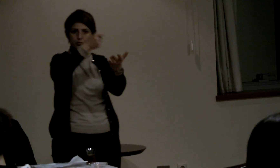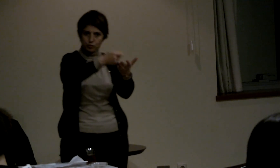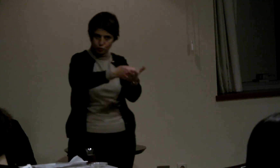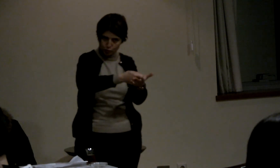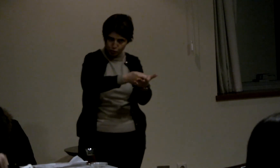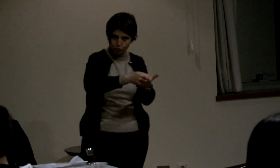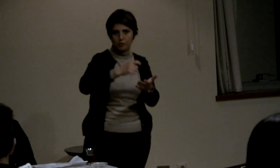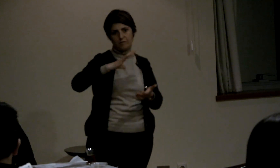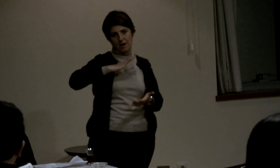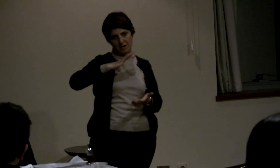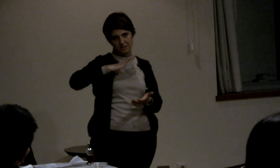başvurumuz var,